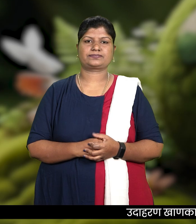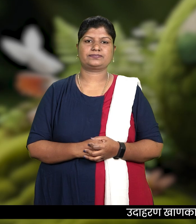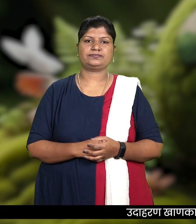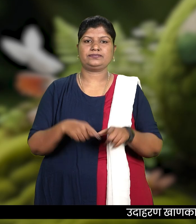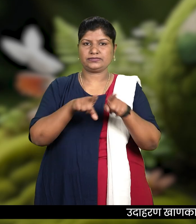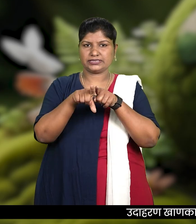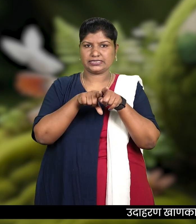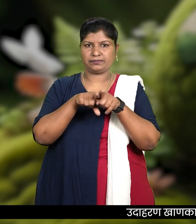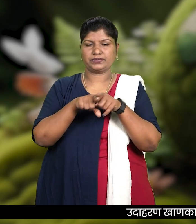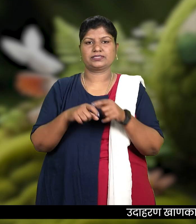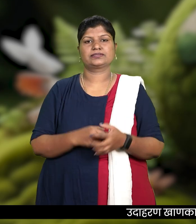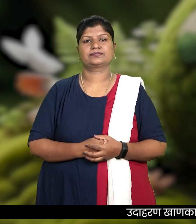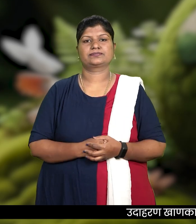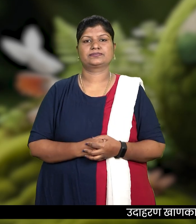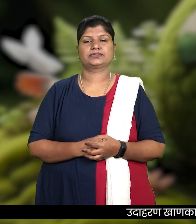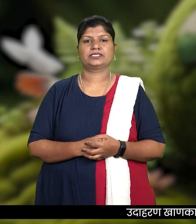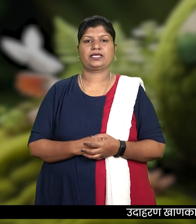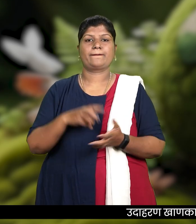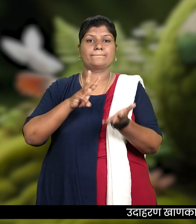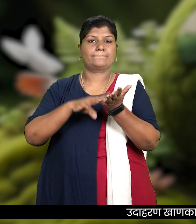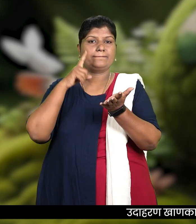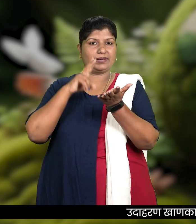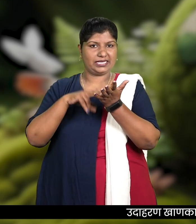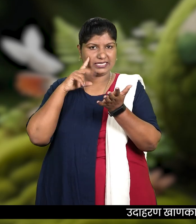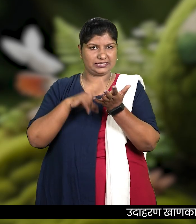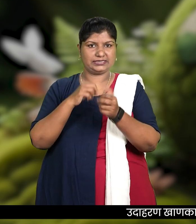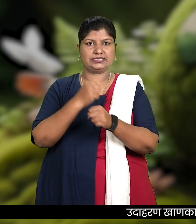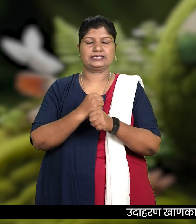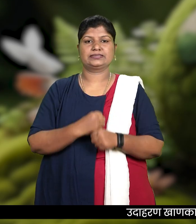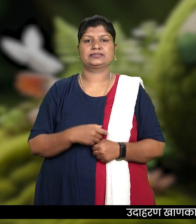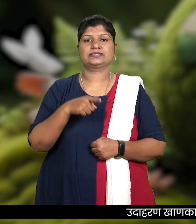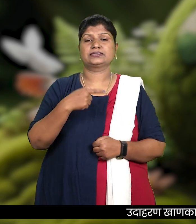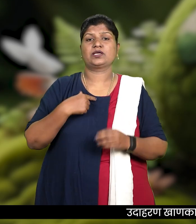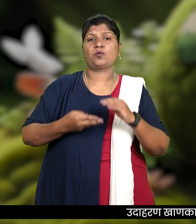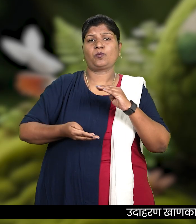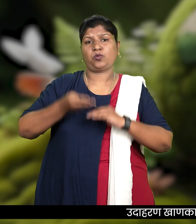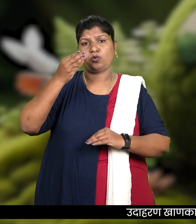उदाहरण, खाणकाम आणि जास्त झाडे तोडणे यामुळे जमिनीचा वापर बदलतो.